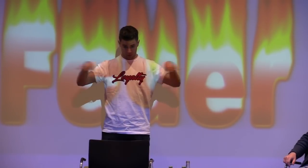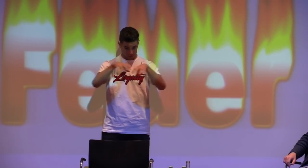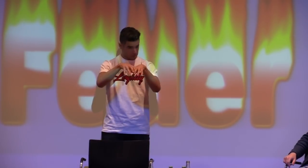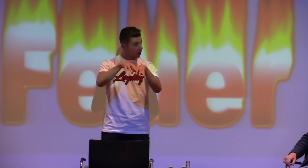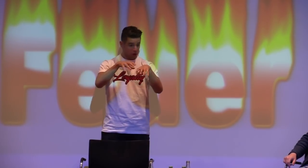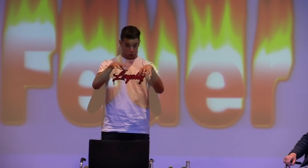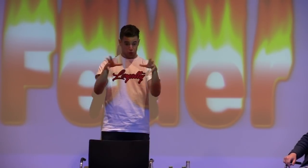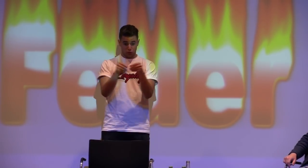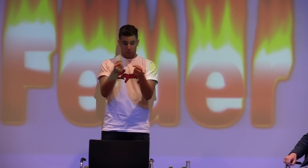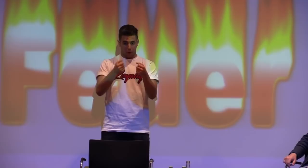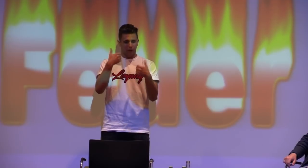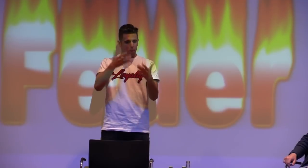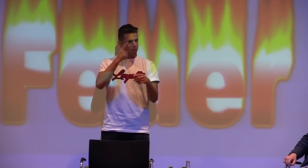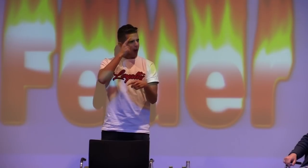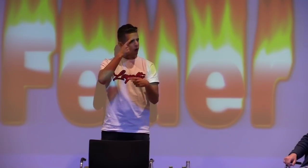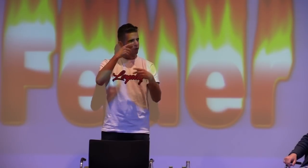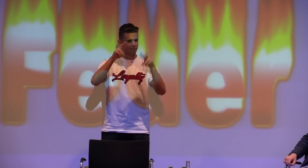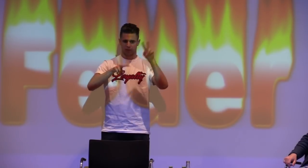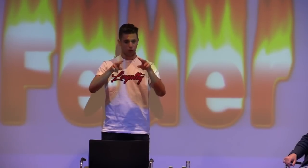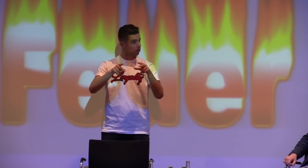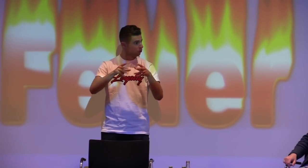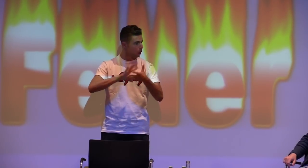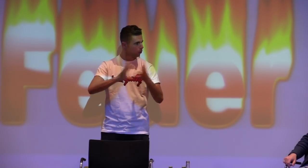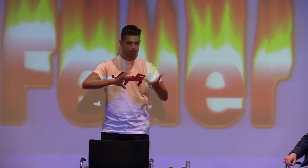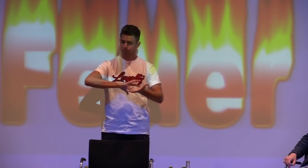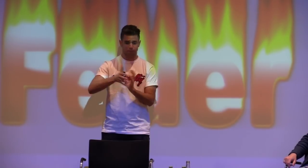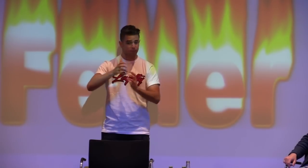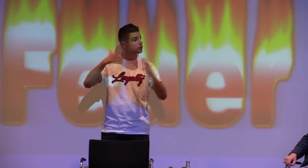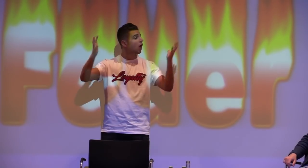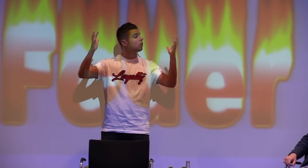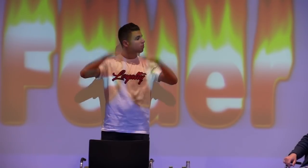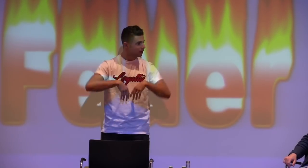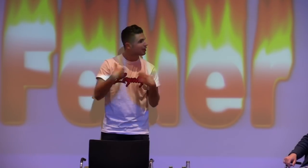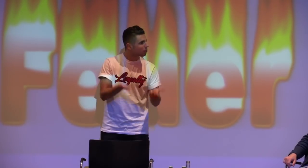Ich glaube, wenn da jeder seinen Weg geht mit seinen Stärken,